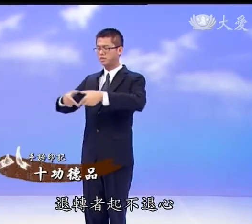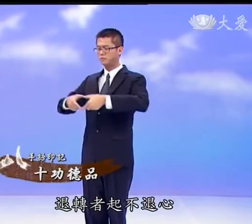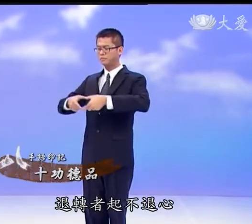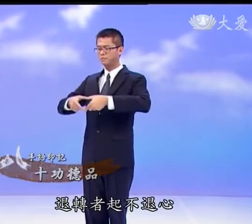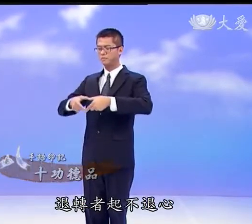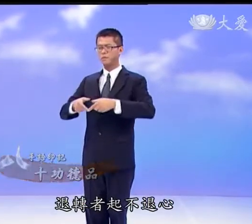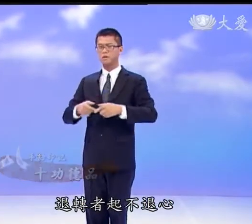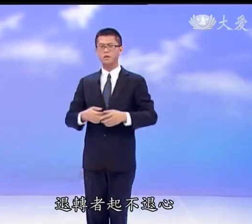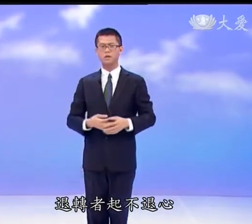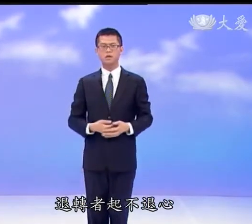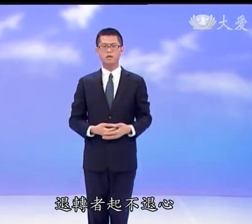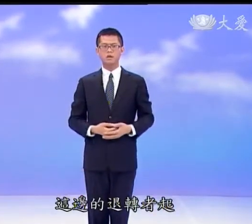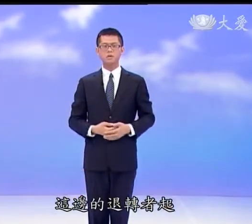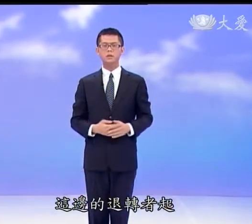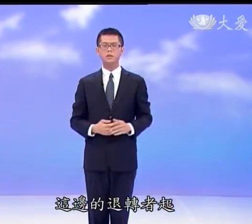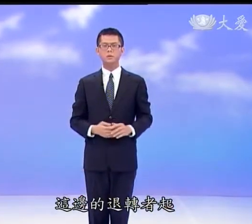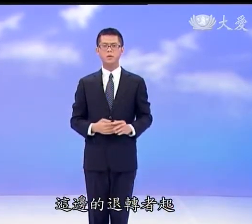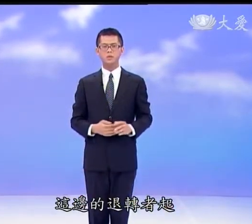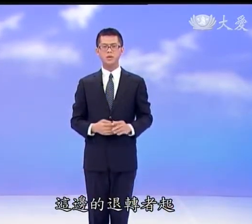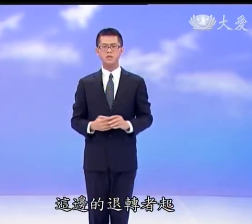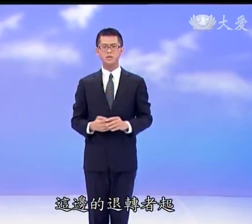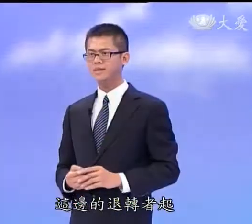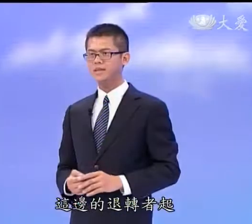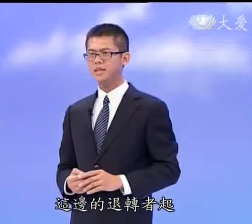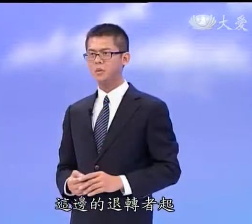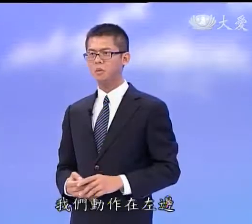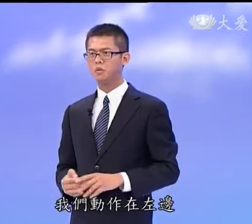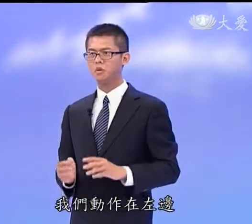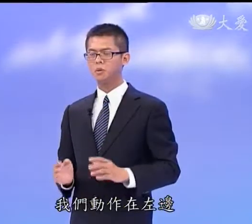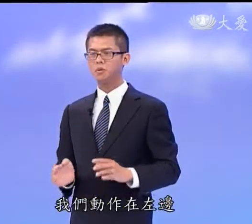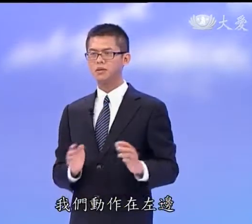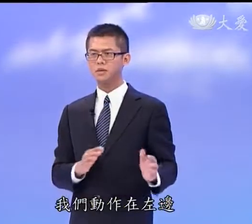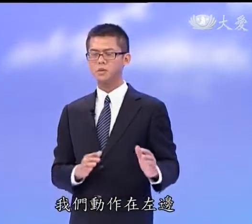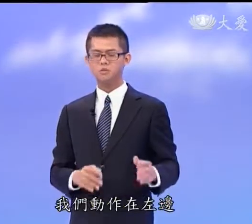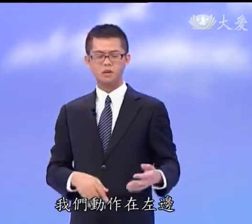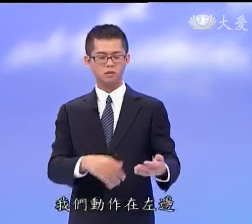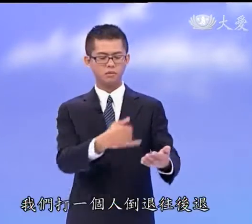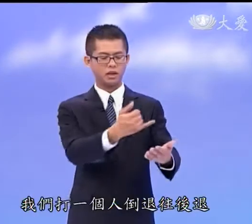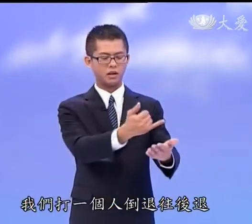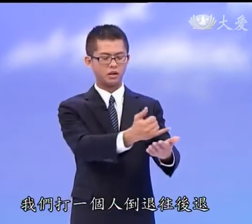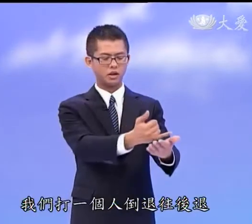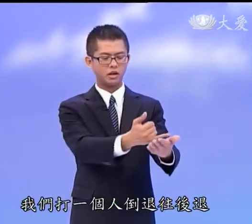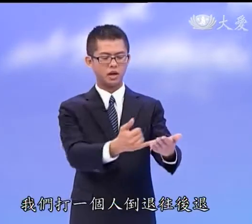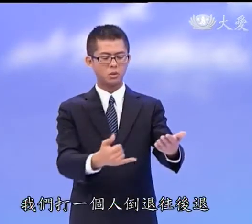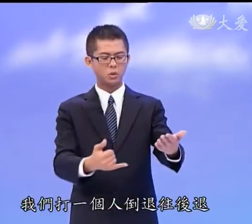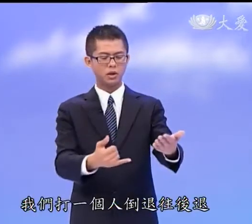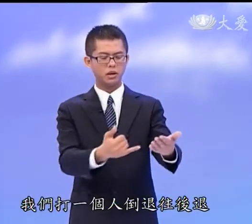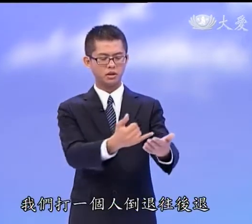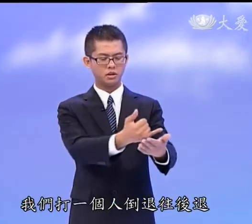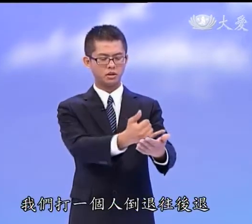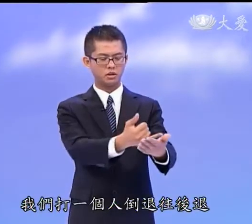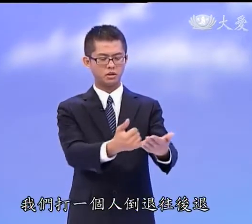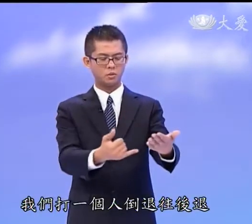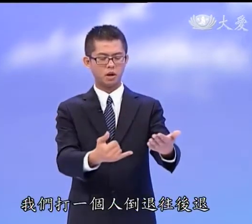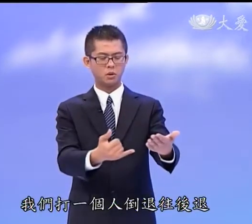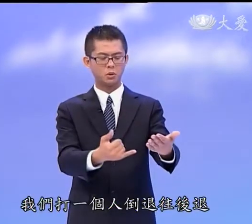心。这边的退转者起，我们动作在左边，我们打一个人倒退往后